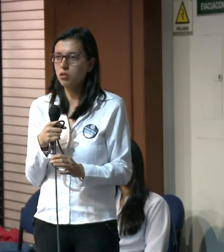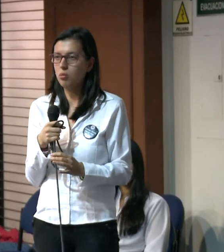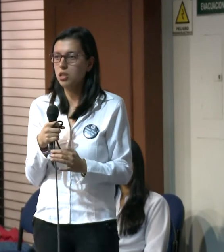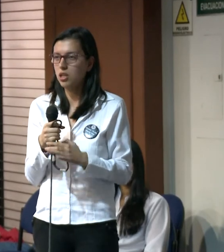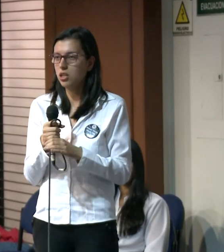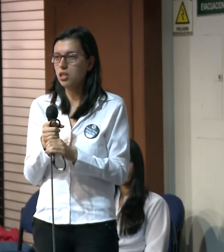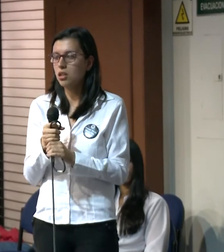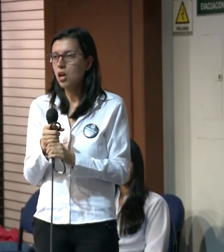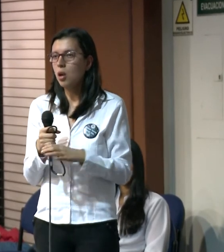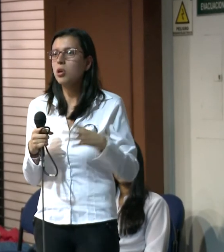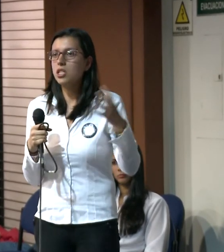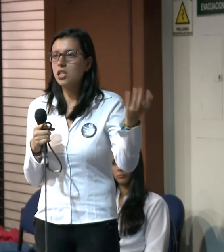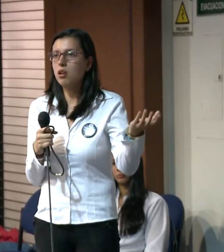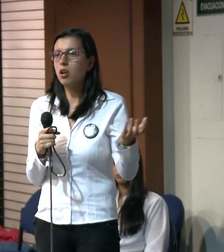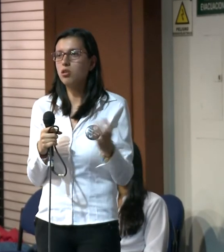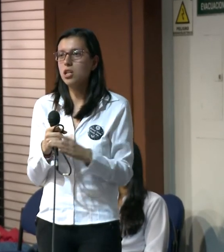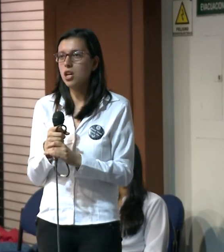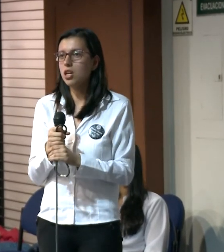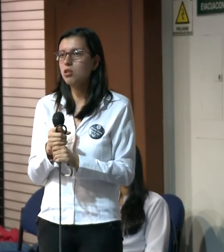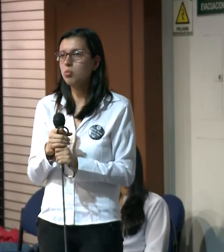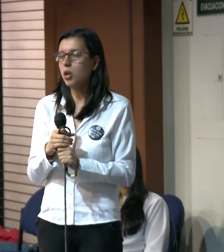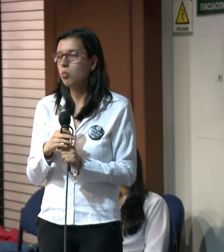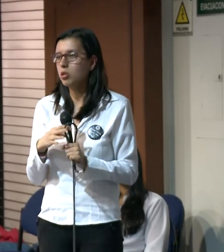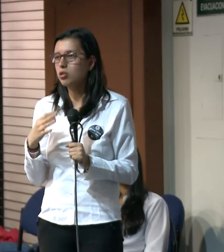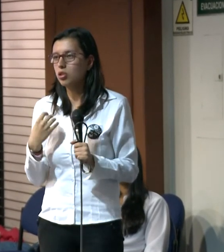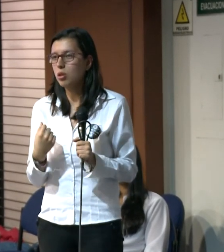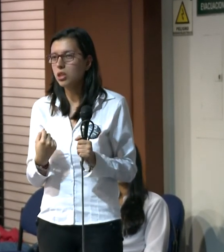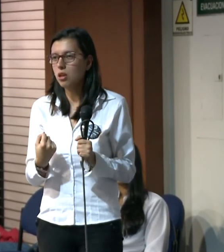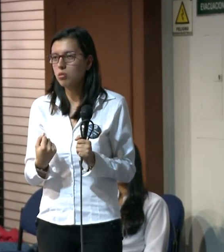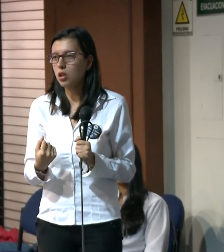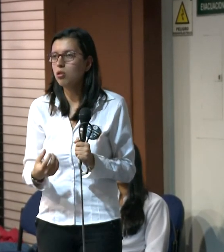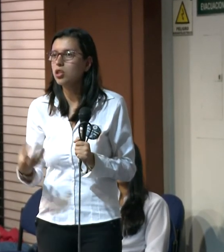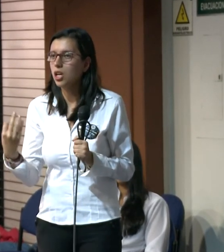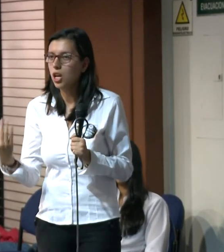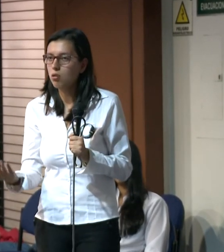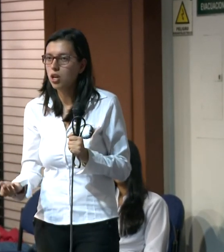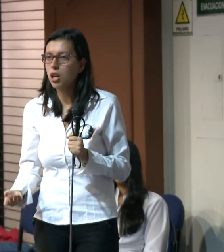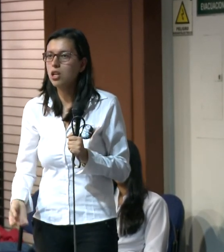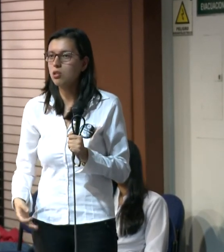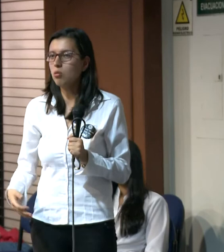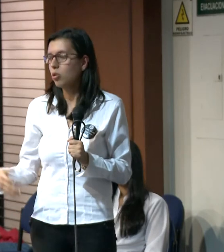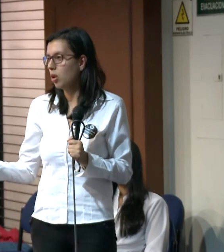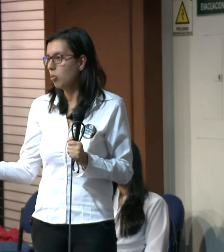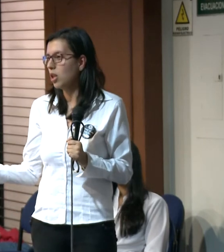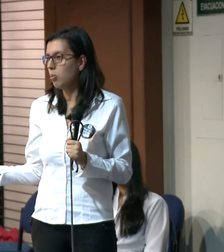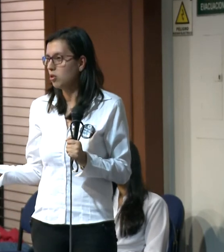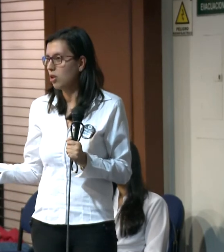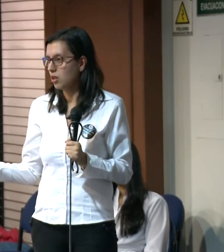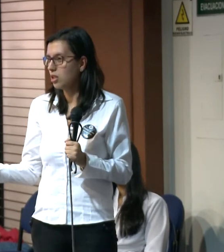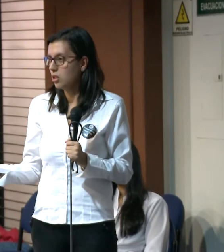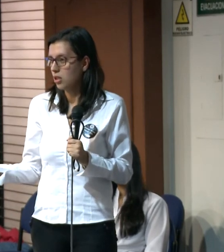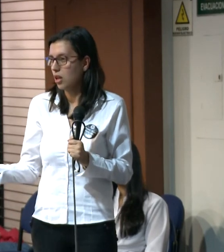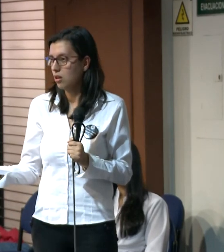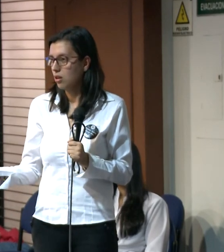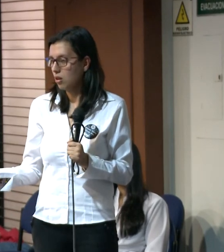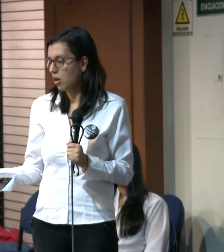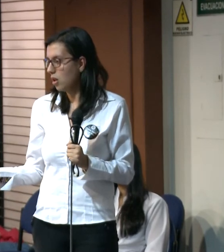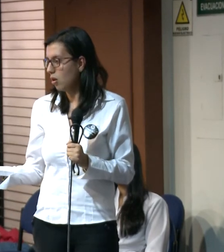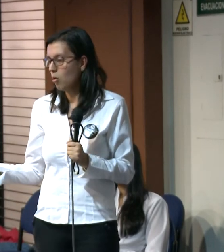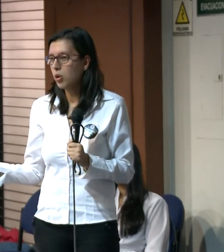radiaciones electromagnéticas, y el saber lo tenían ellos, pero nosotros también teníamos que conocer qué era una radiación, porque la persona